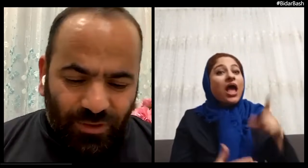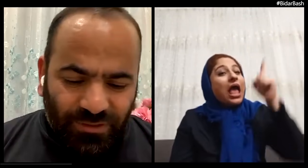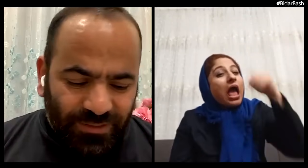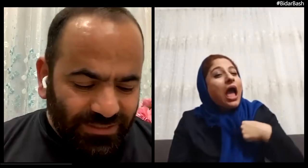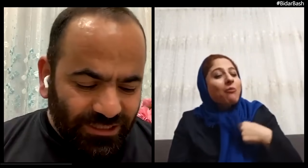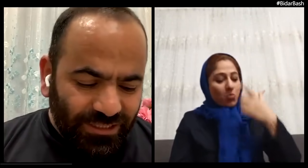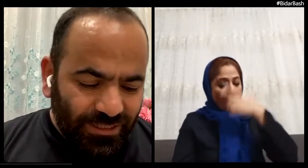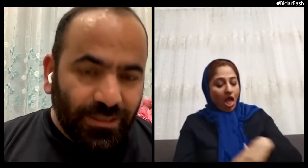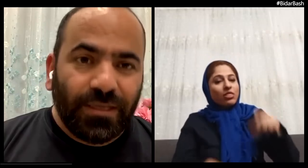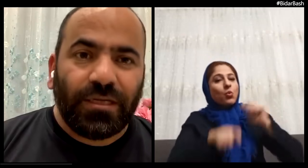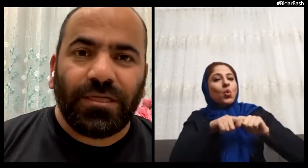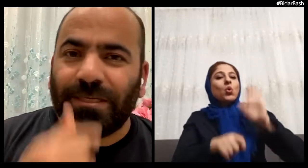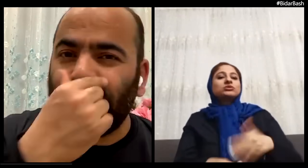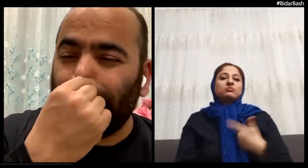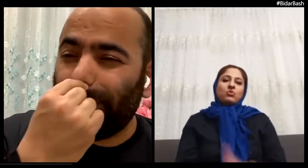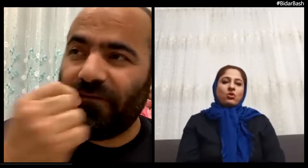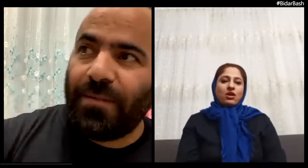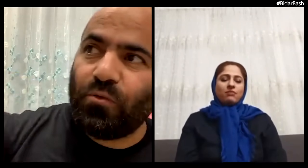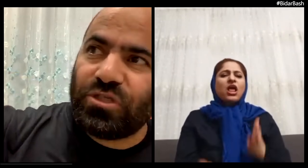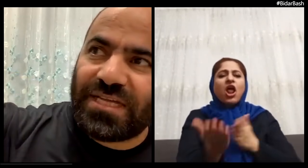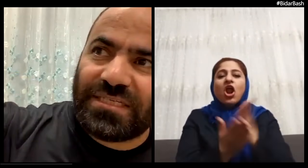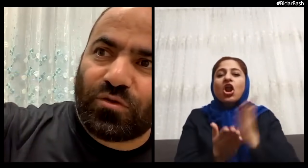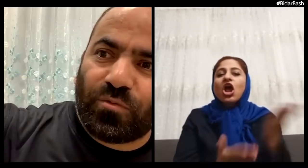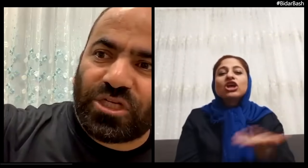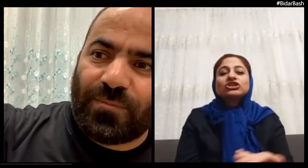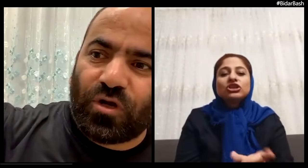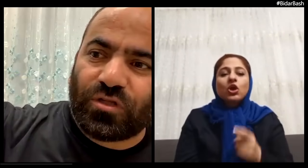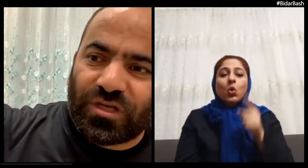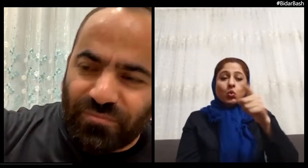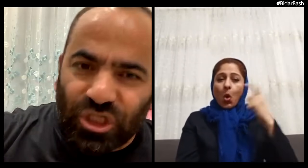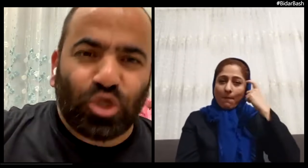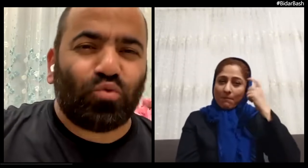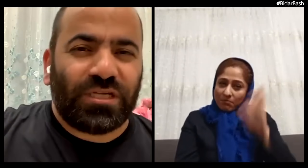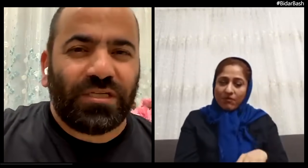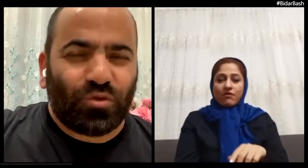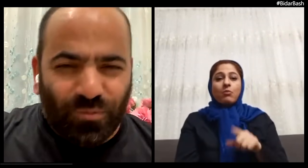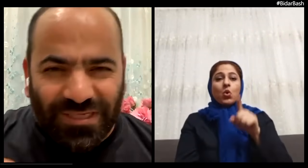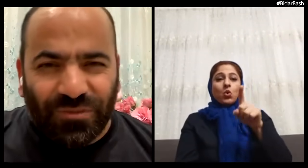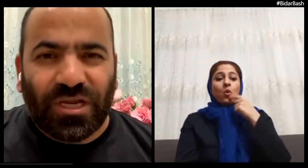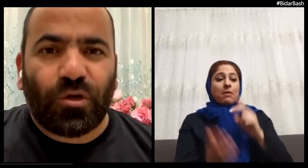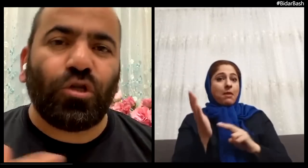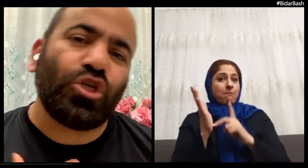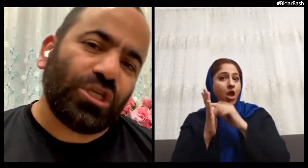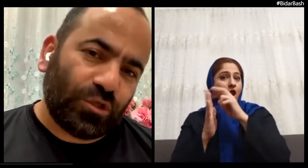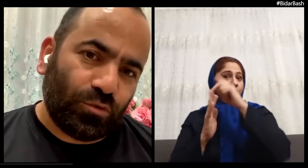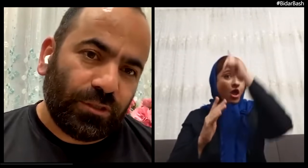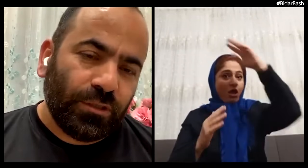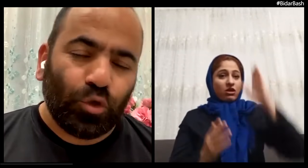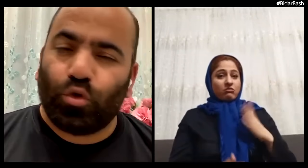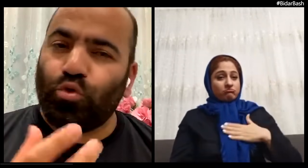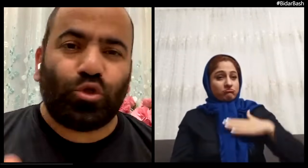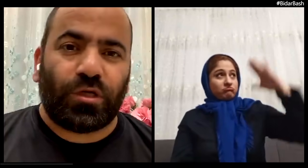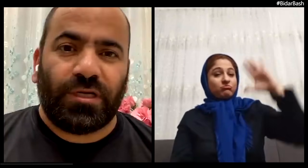به کمالات برسه چیه؟ اینه که بفهمی اون کسی که تو رو به کمالات داره میکشونه، تو رو به سمت کمالات، عاشق